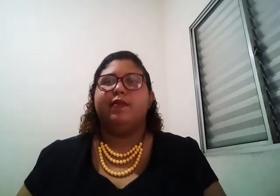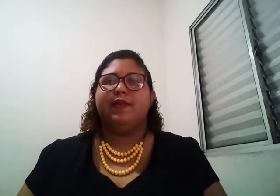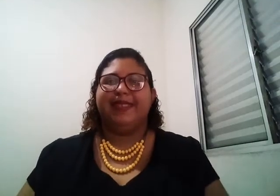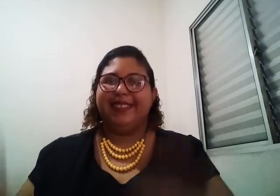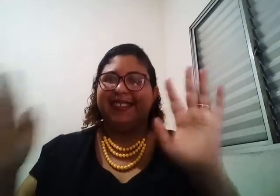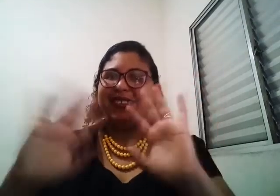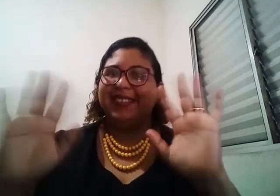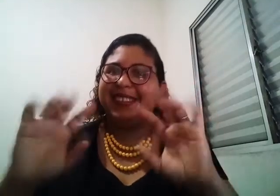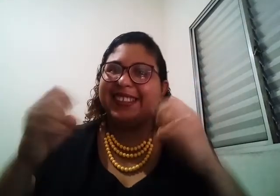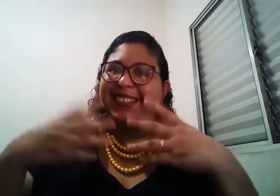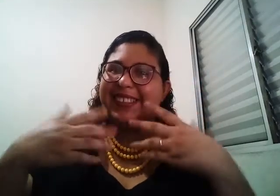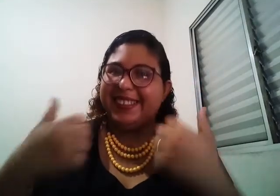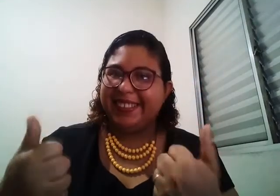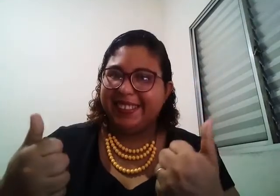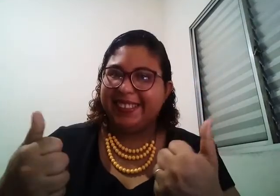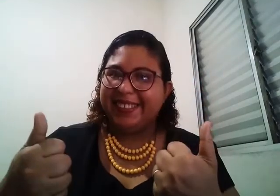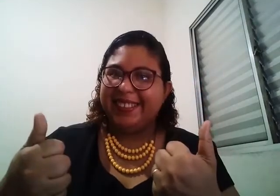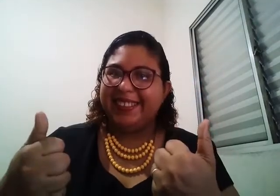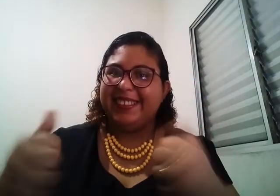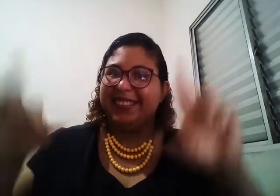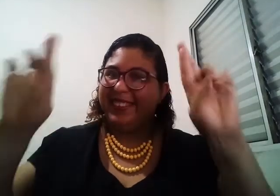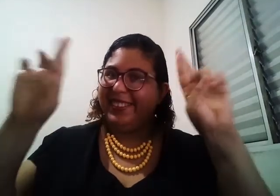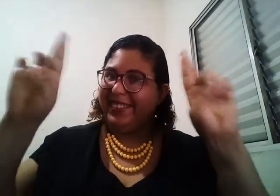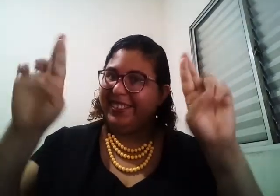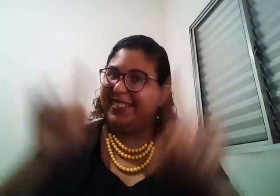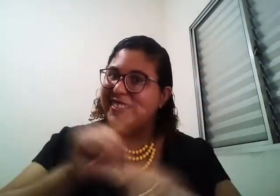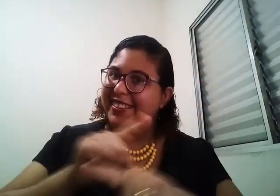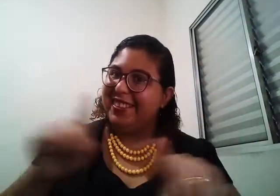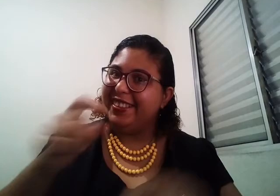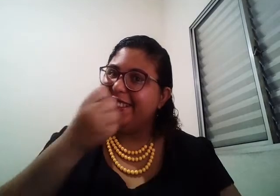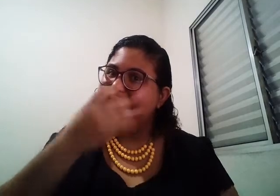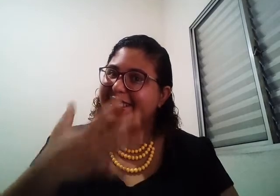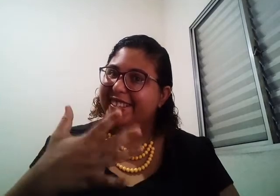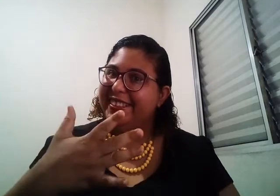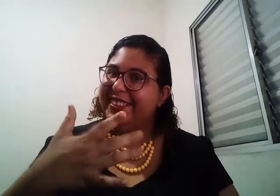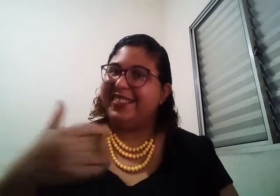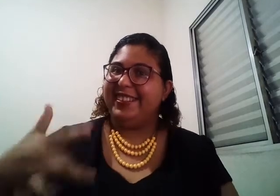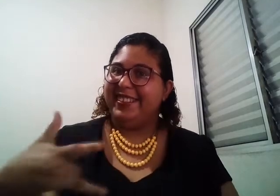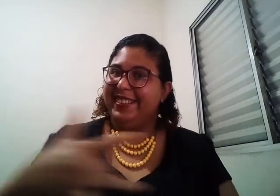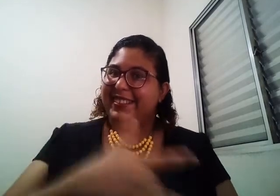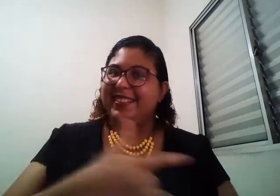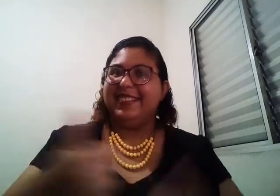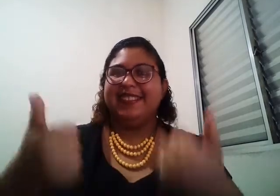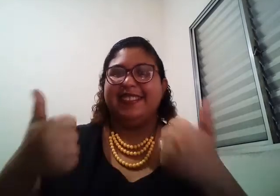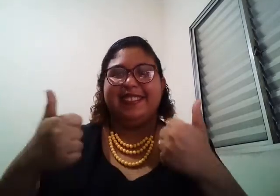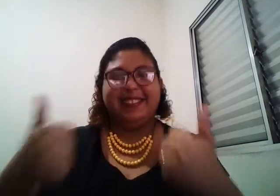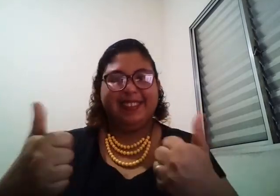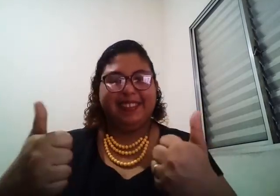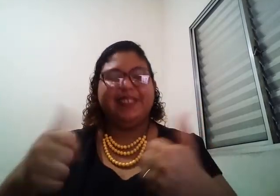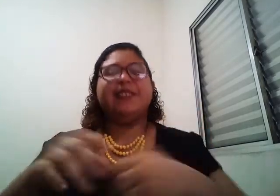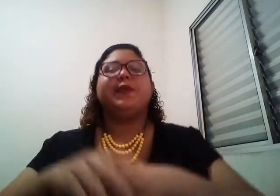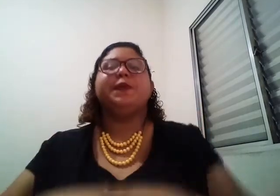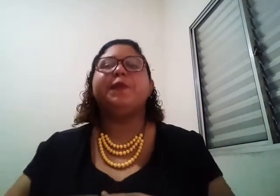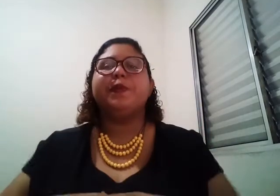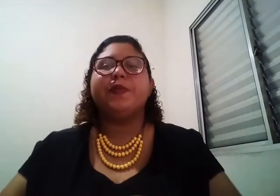Olá, tudo bom com vocês? Espero que sim, que estejam bem de saúde. Alguns de vocês já